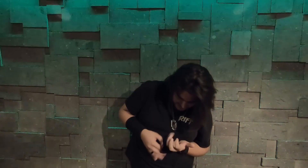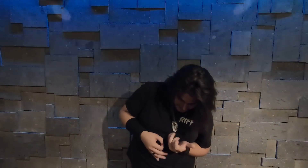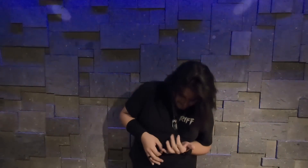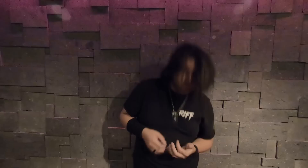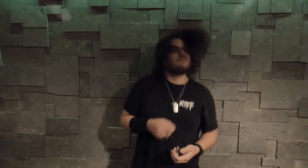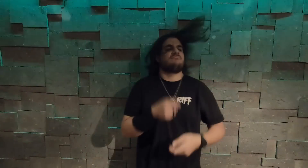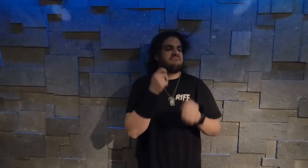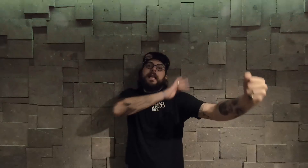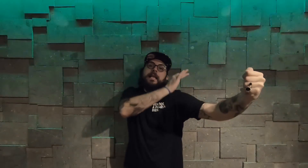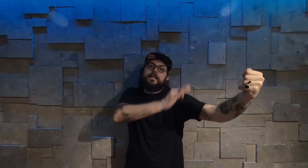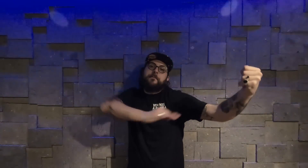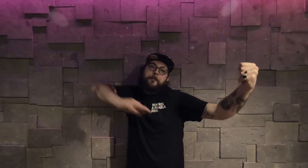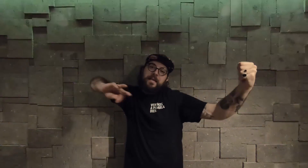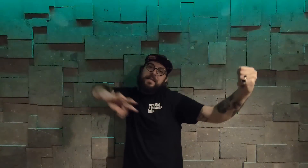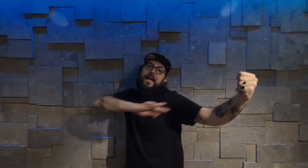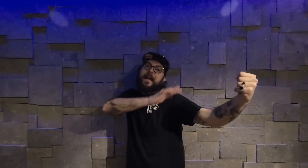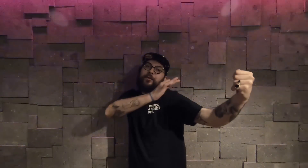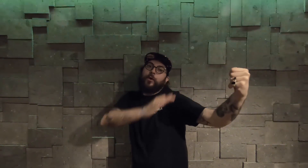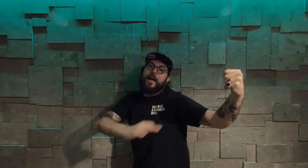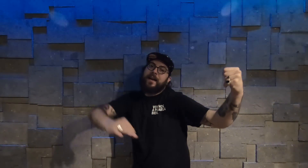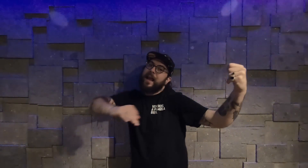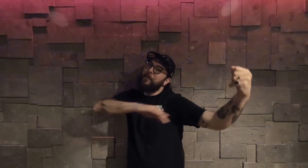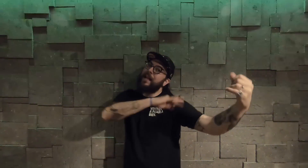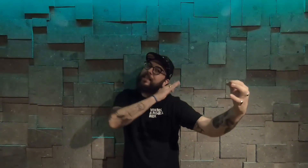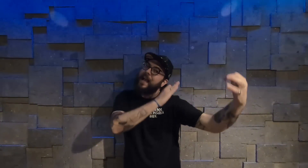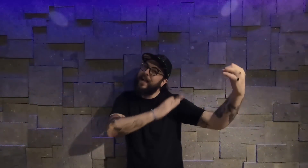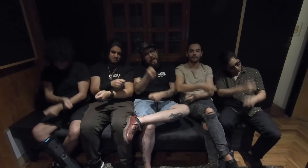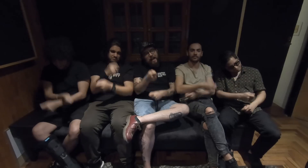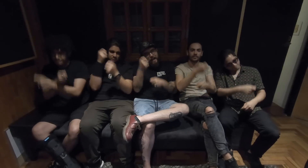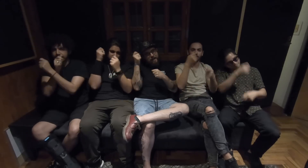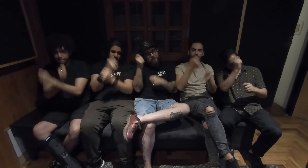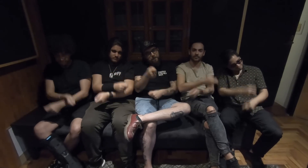ti que quieres empezar a tocar la bataca.